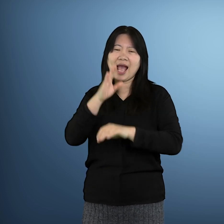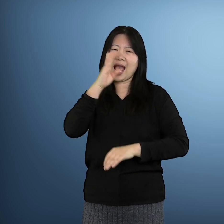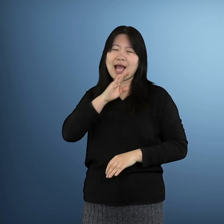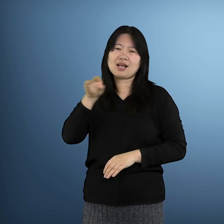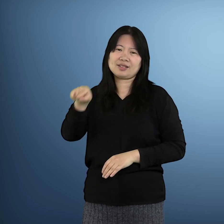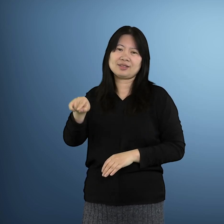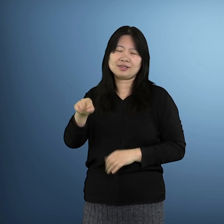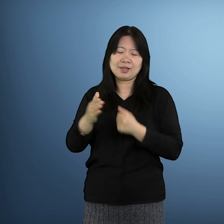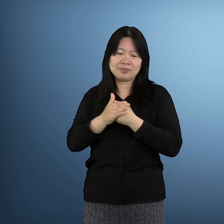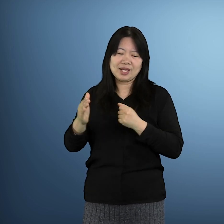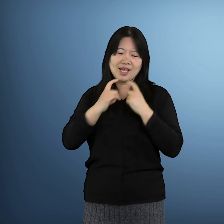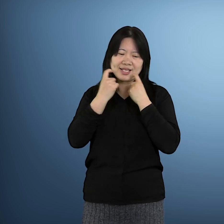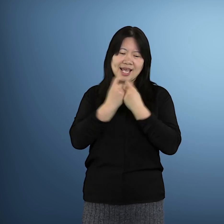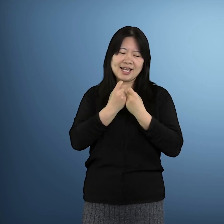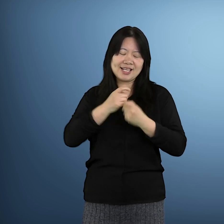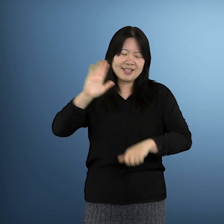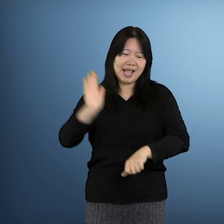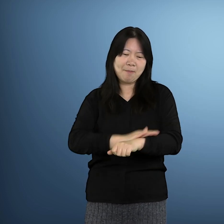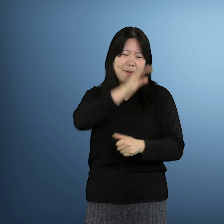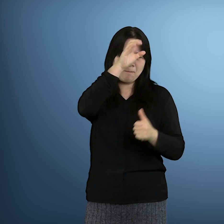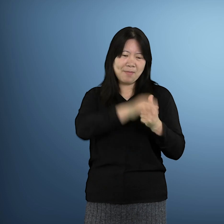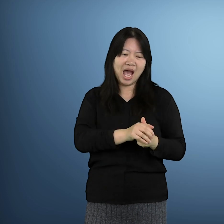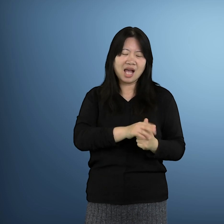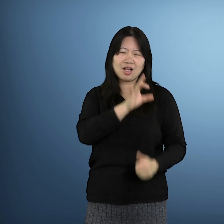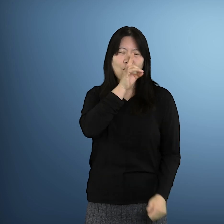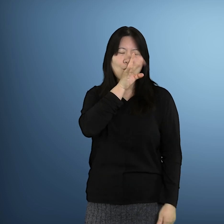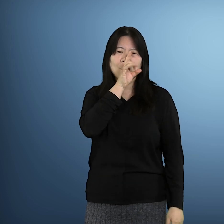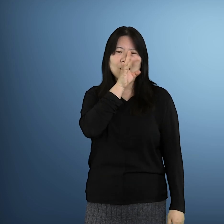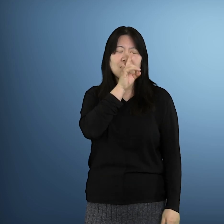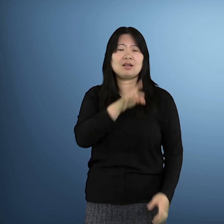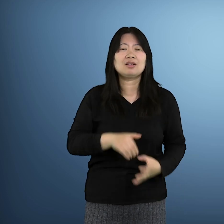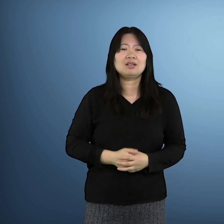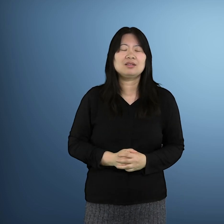그 책임을 떠넘길 수가 없는 문제예요.